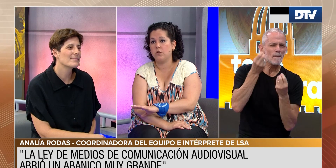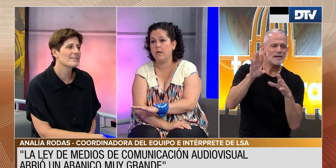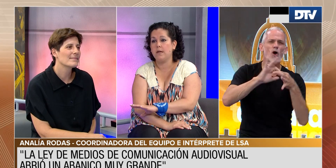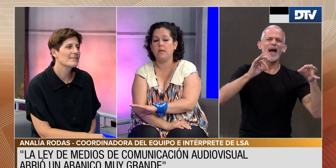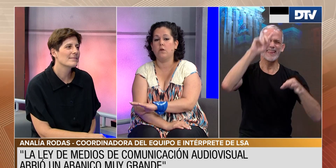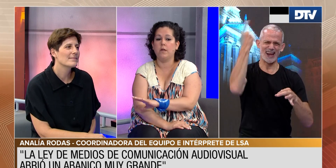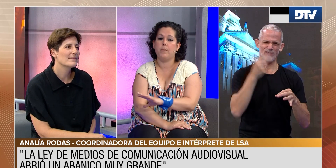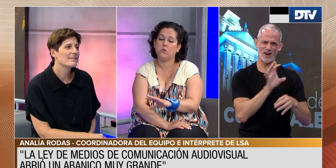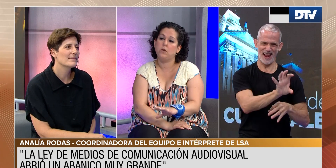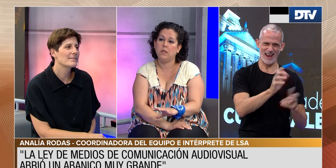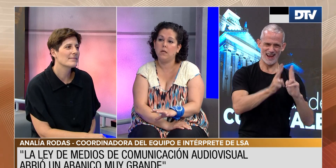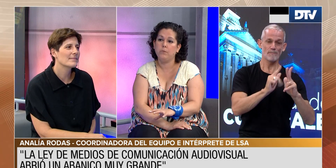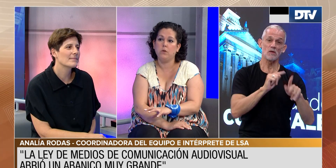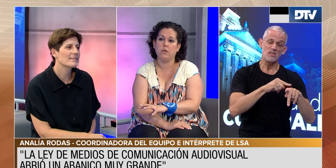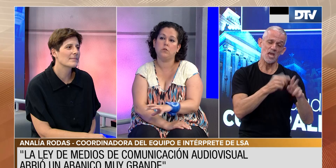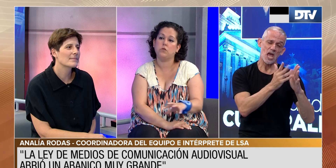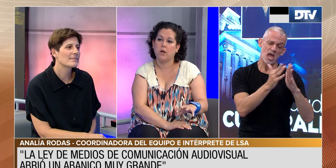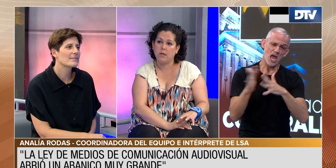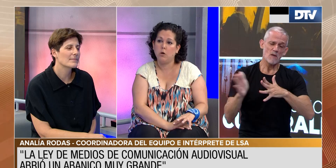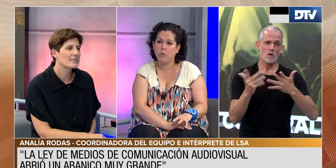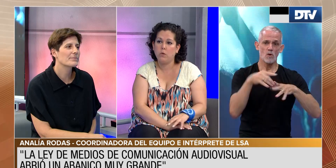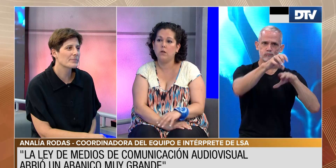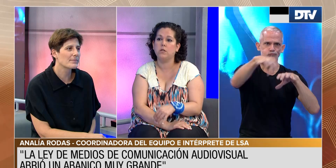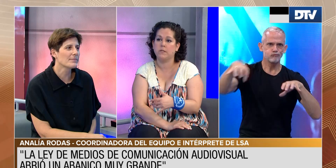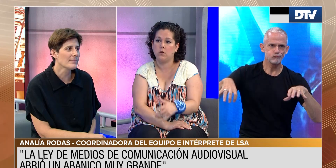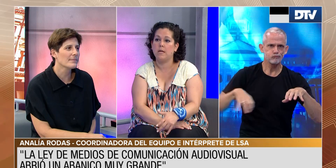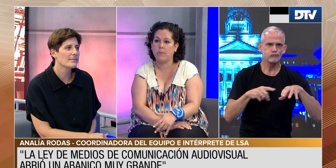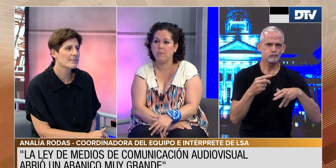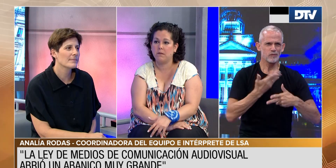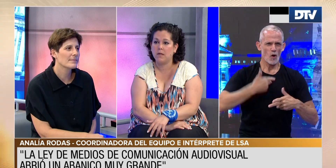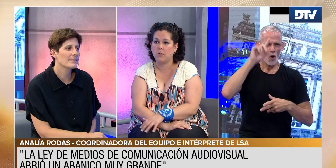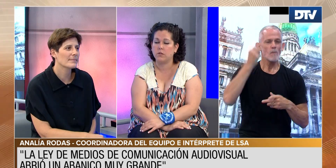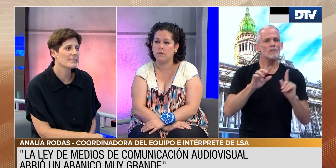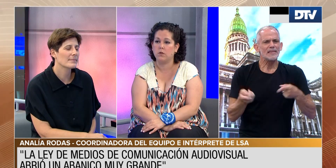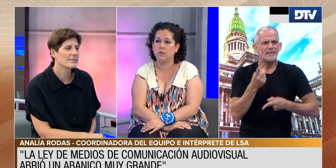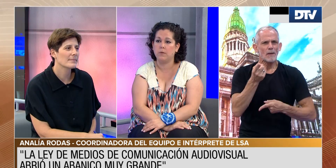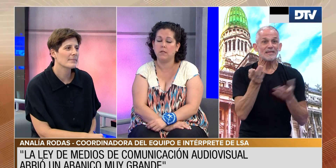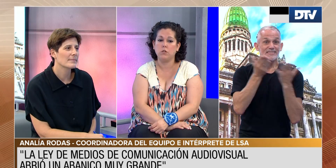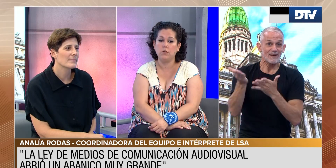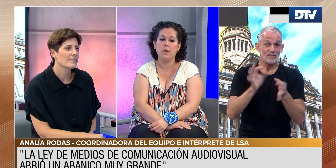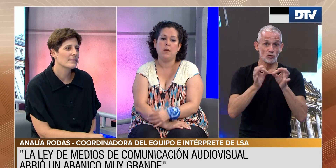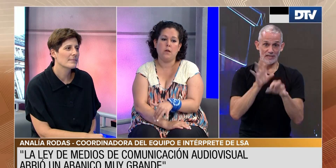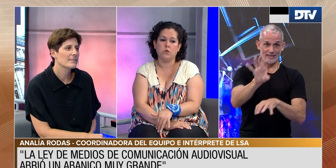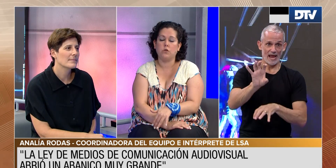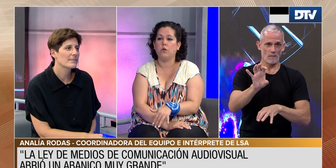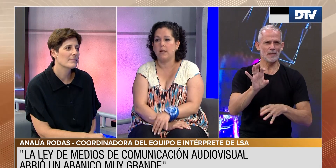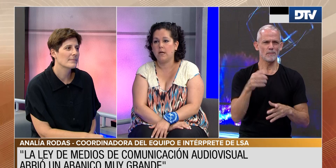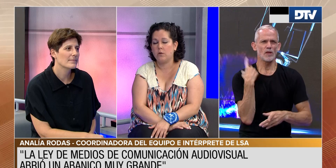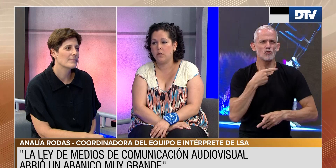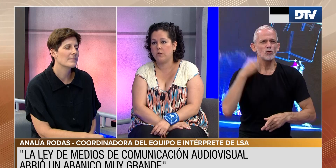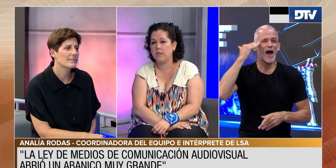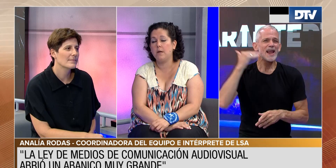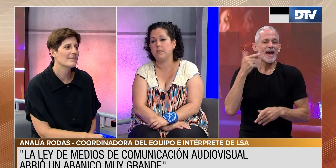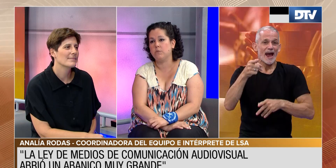cadena nacional y con el paso del tiempo, distintos organismos públicos empezaron a implementar los servicios de interpretación. Nosotros con